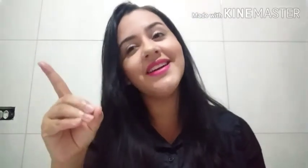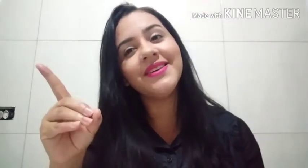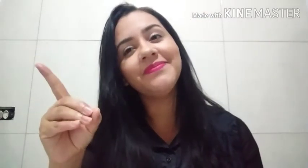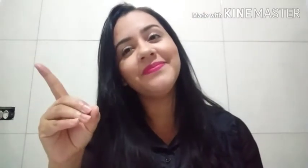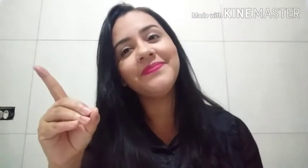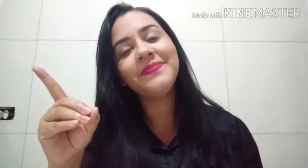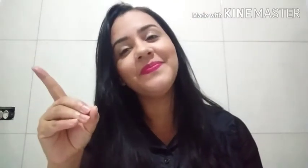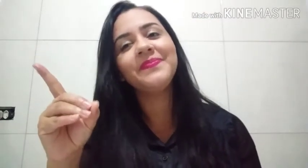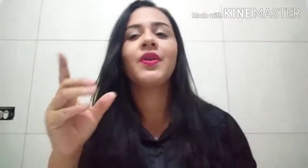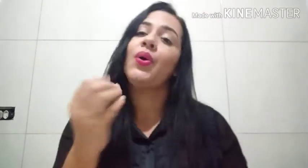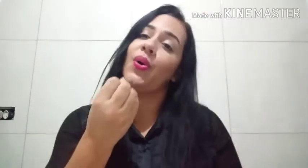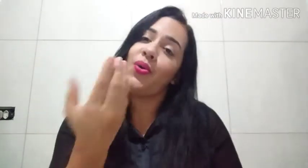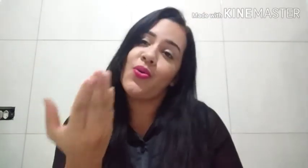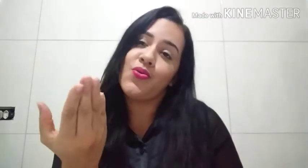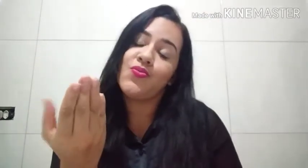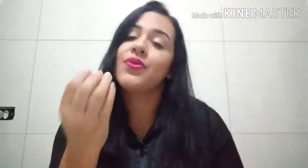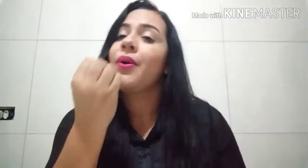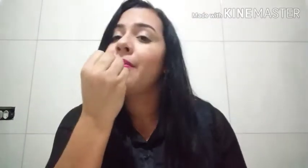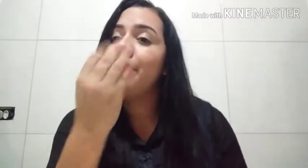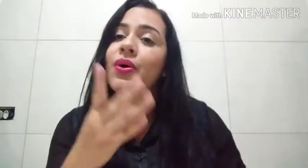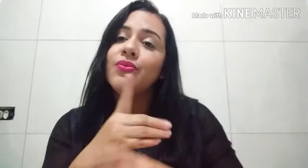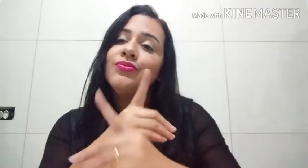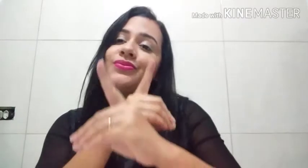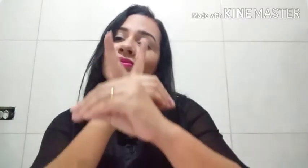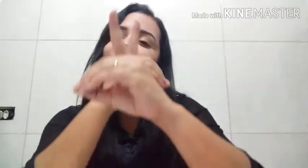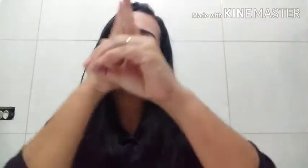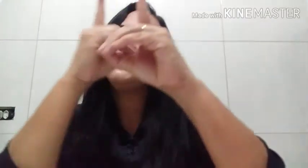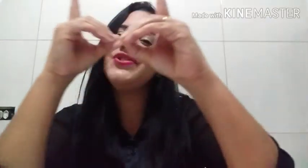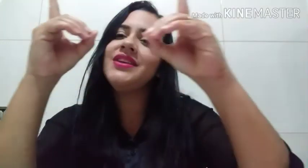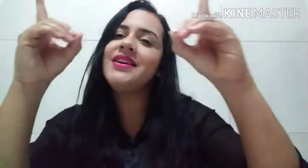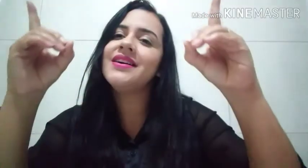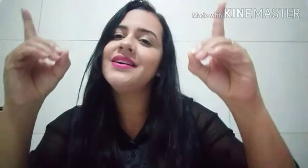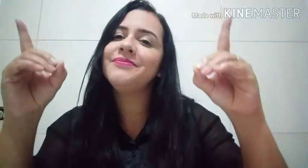dia. Ou bom dia.